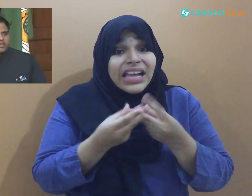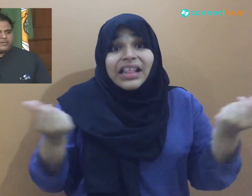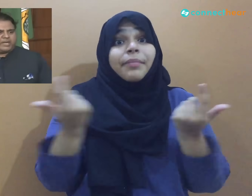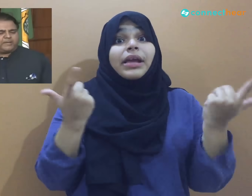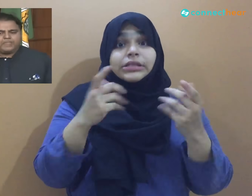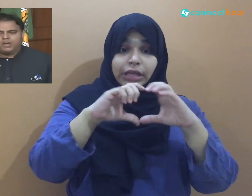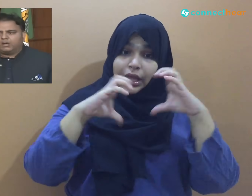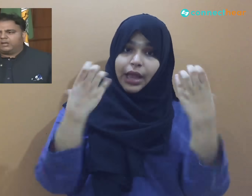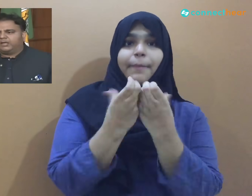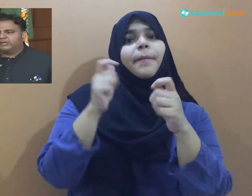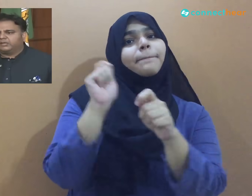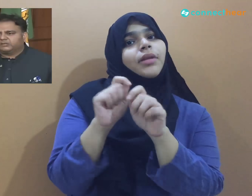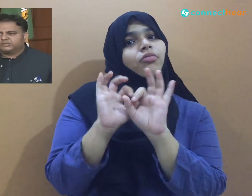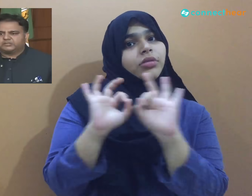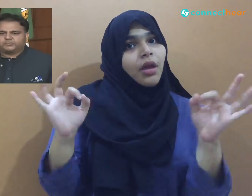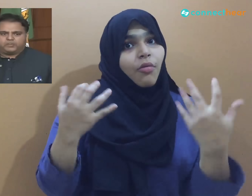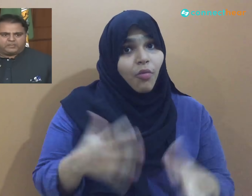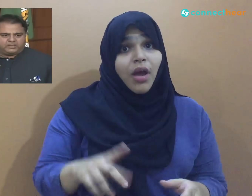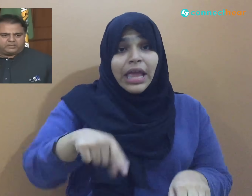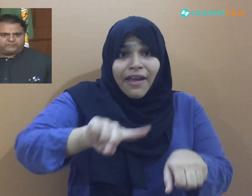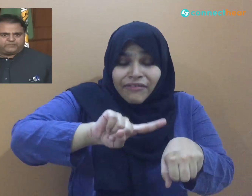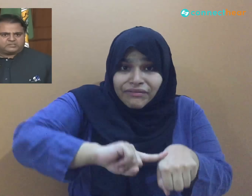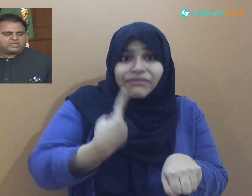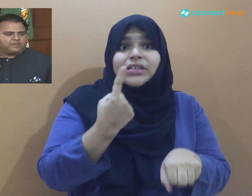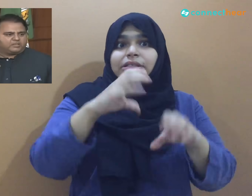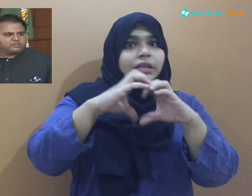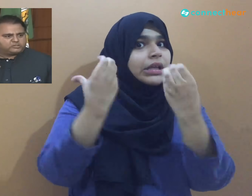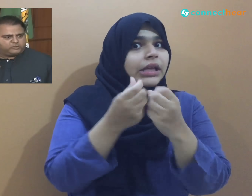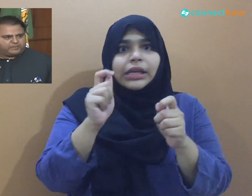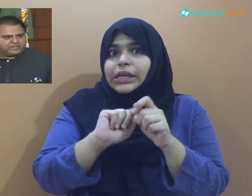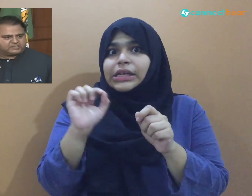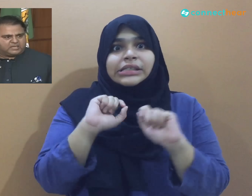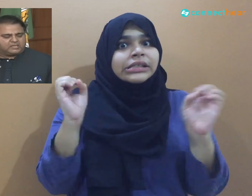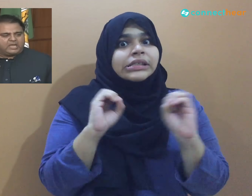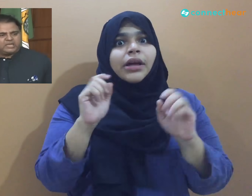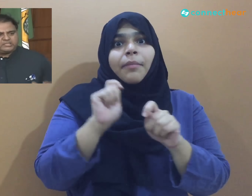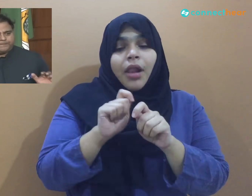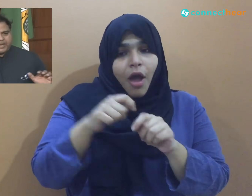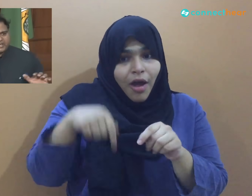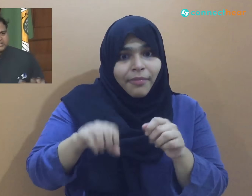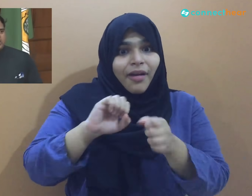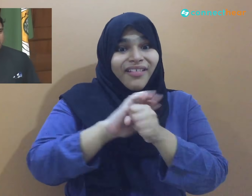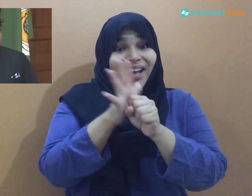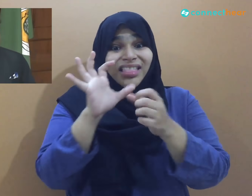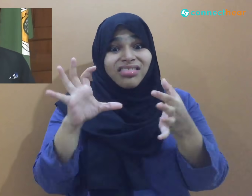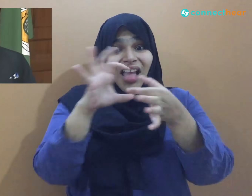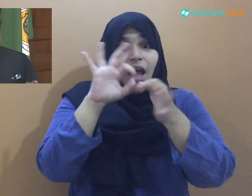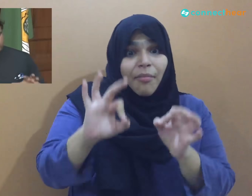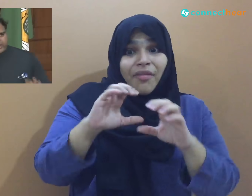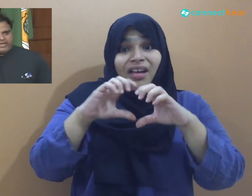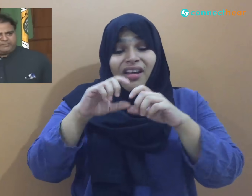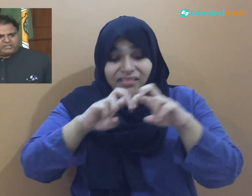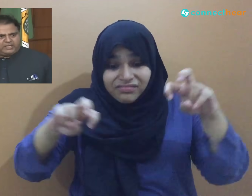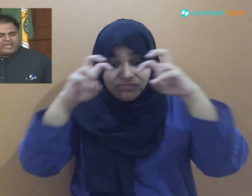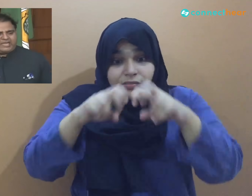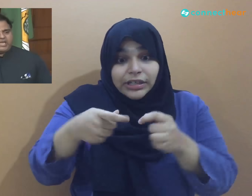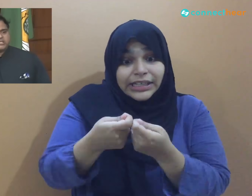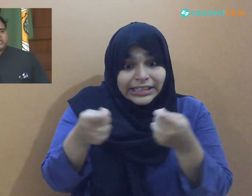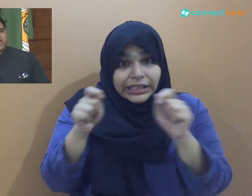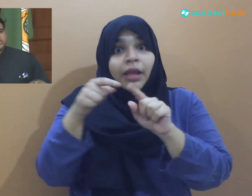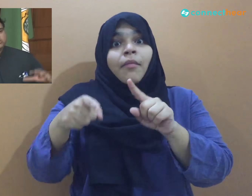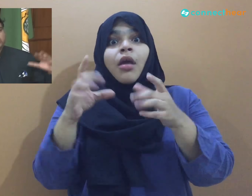کمیٹی بنائی. اینڈ دس واز پروبیبلی دا فرسٹ ٹائم ان دا ہسٹری آف پاکستان جب پاکستان کی جو یہ ٹیم تھی